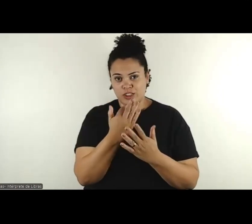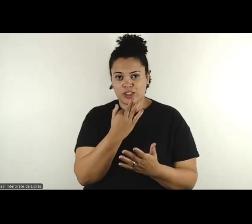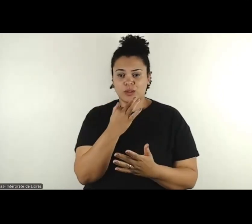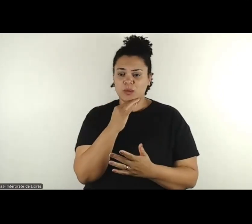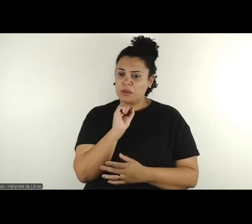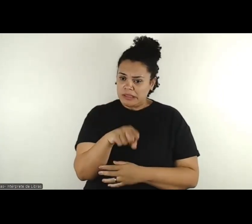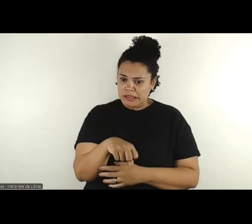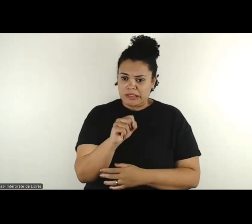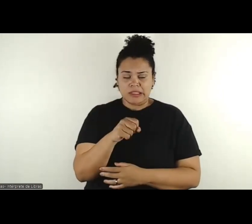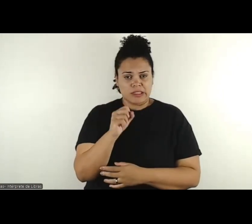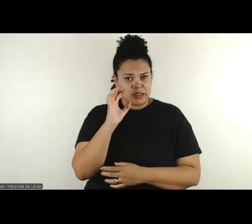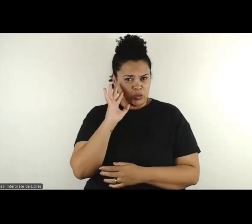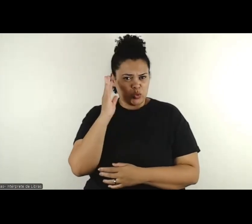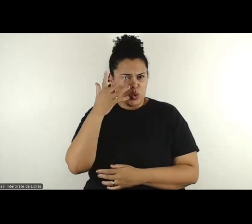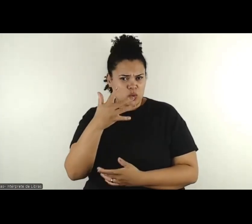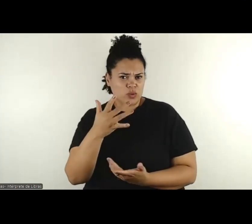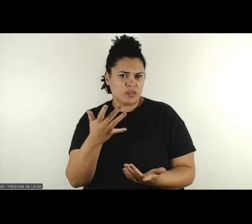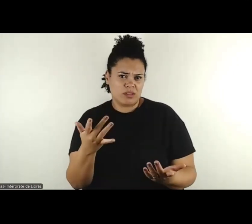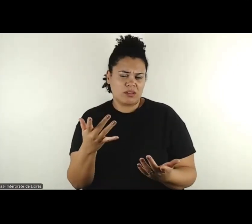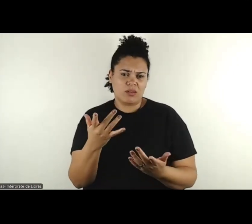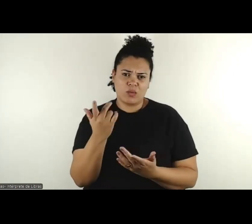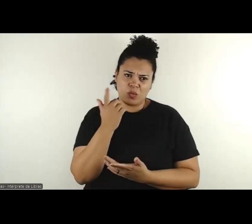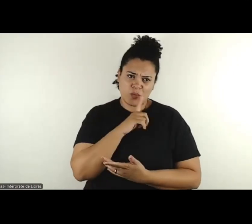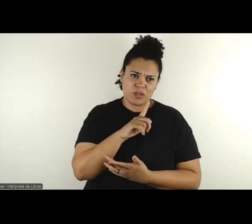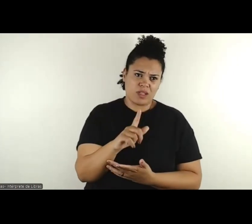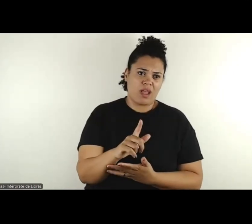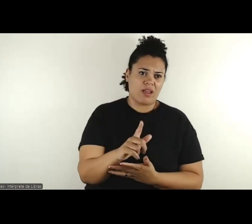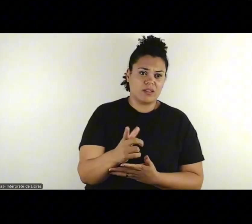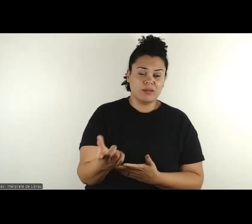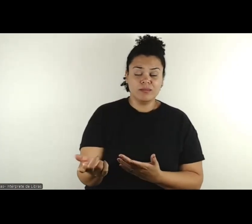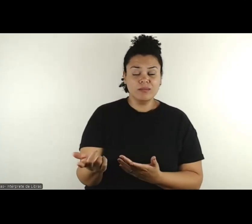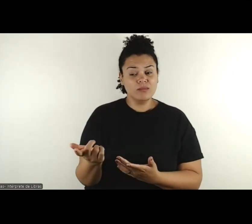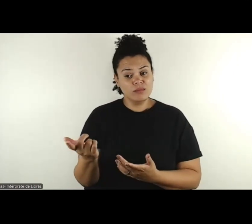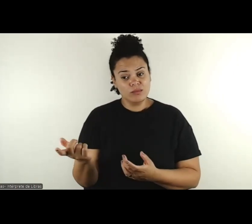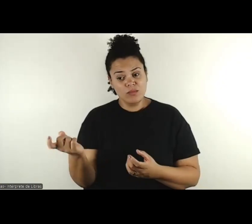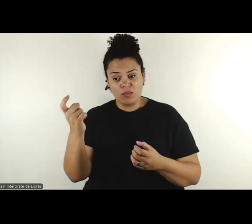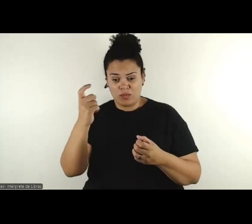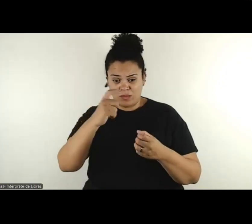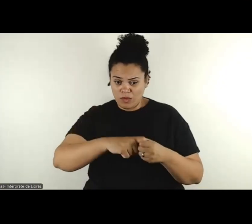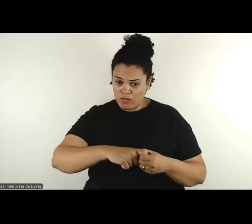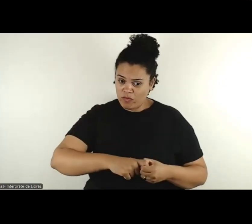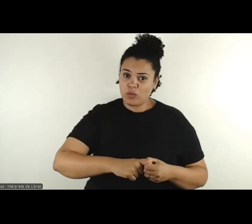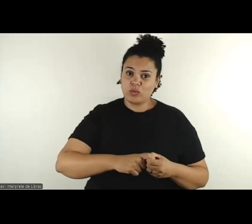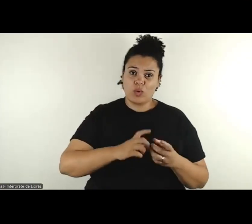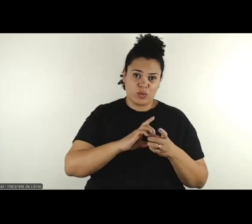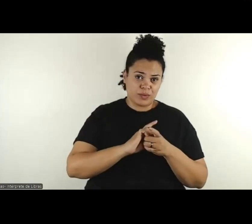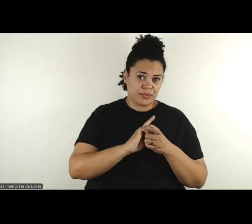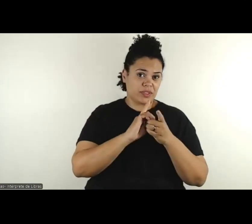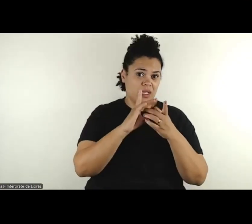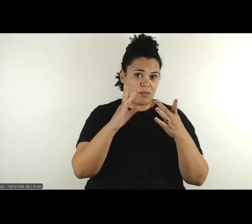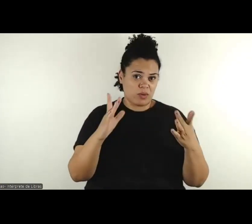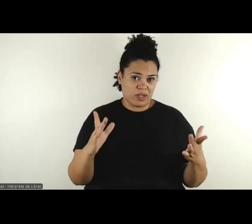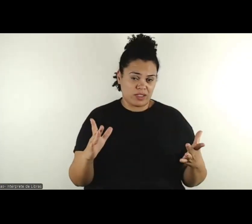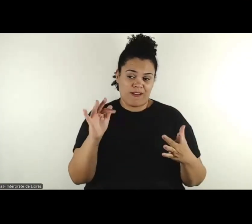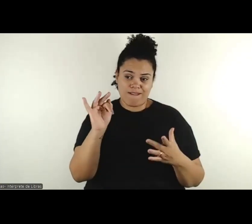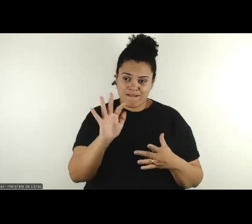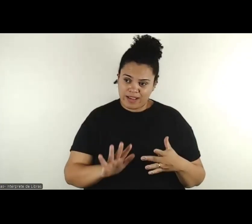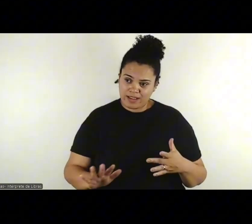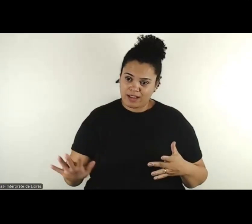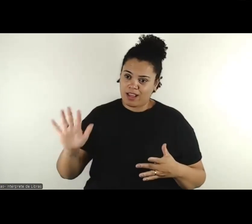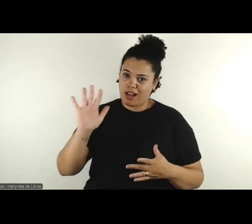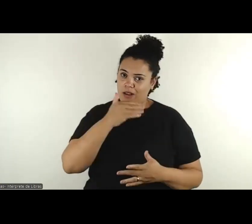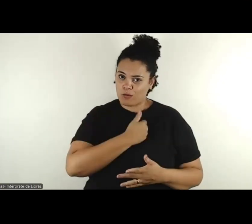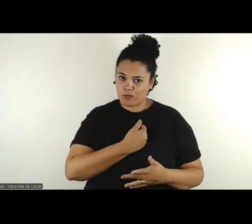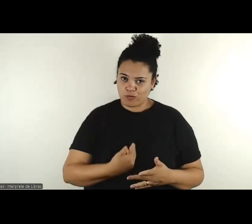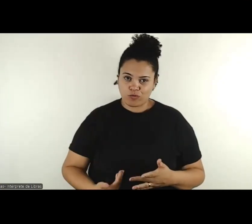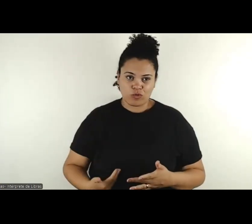né, conseguiu retomar a direção, né, democrática no governo federal. Então, isso,